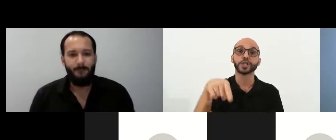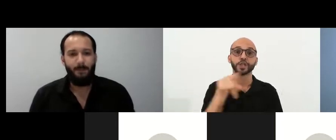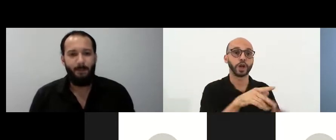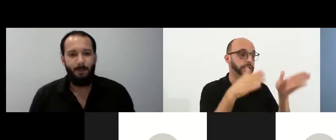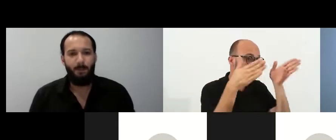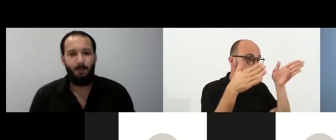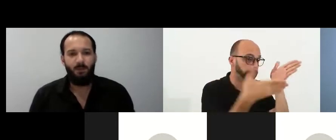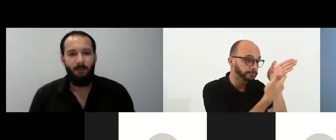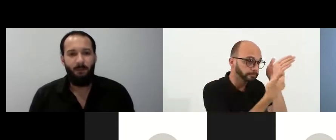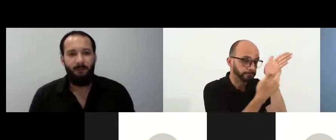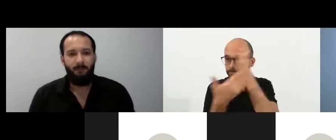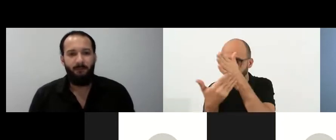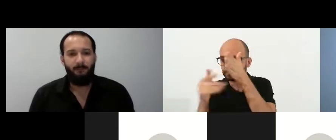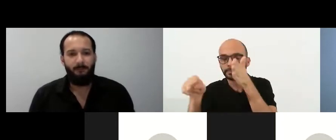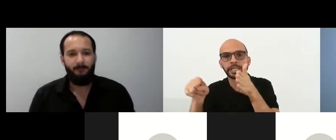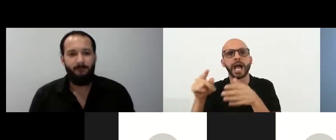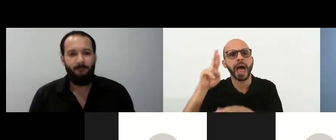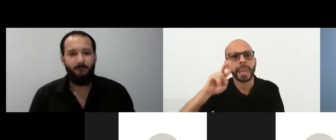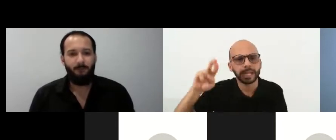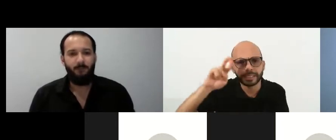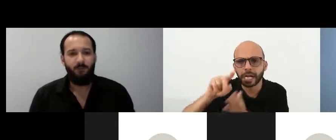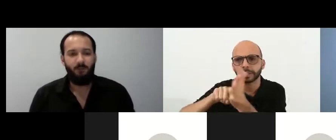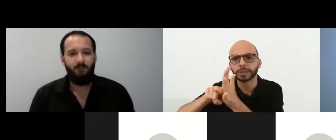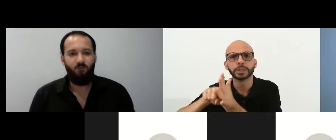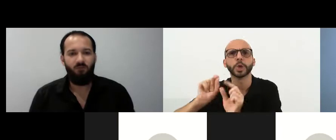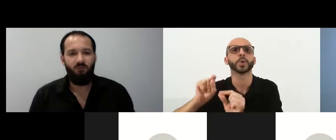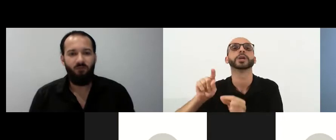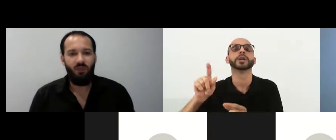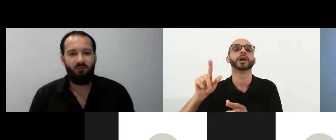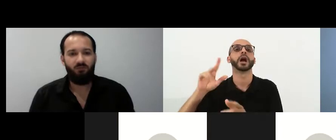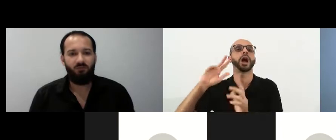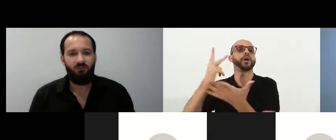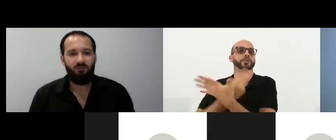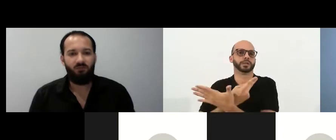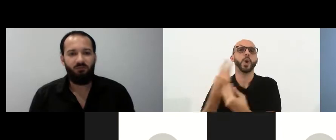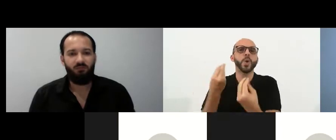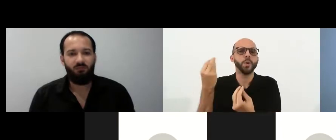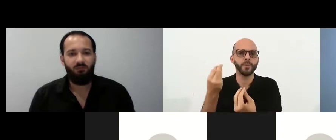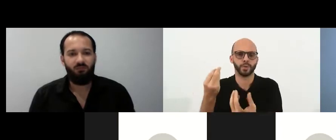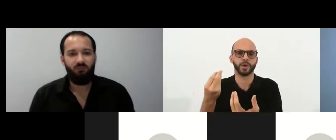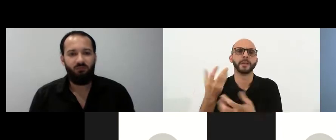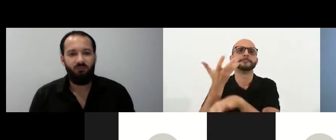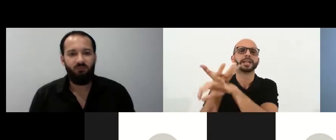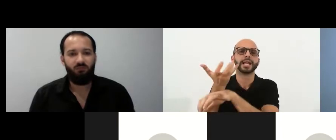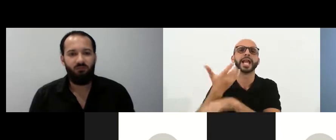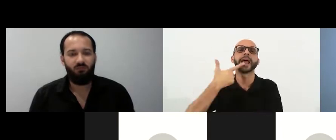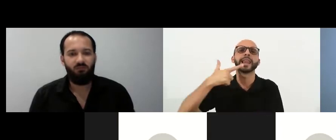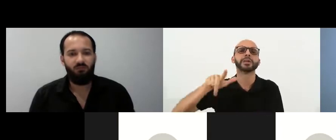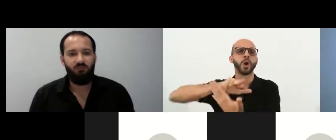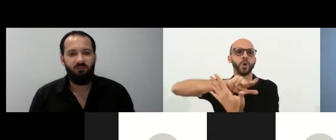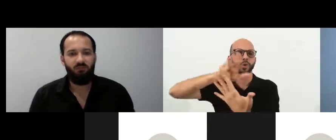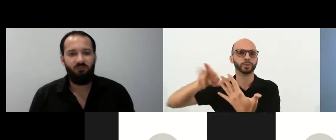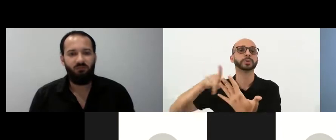vários outros cursos que nós podemos aproveitar, nós temos que parar de ficar olhando só para um ponto, a gente pode olhar para vários